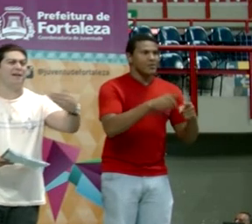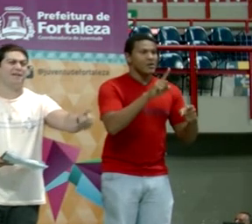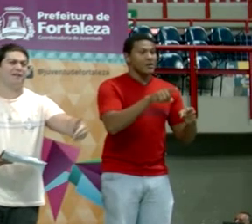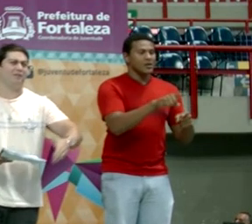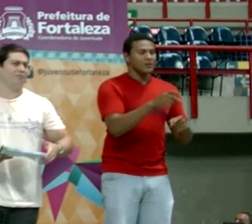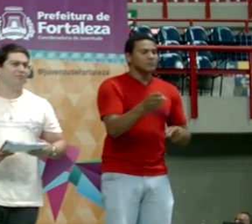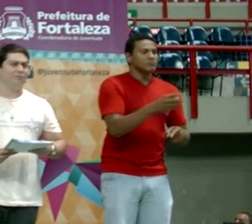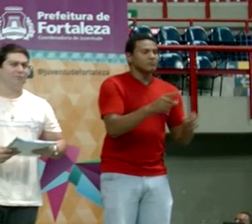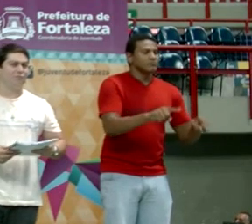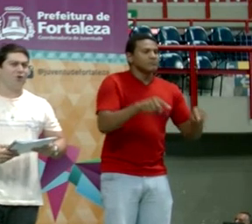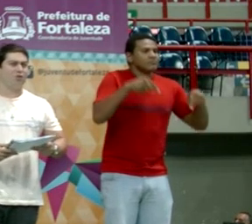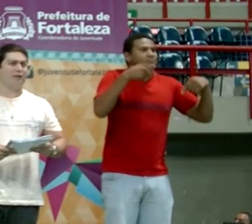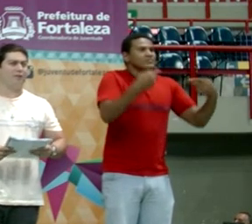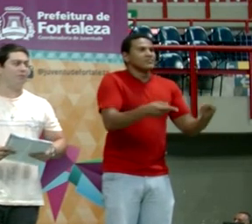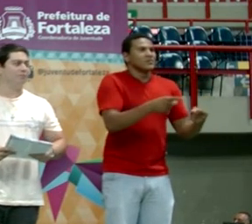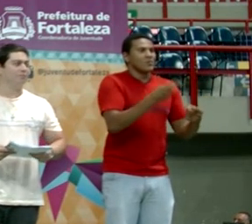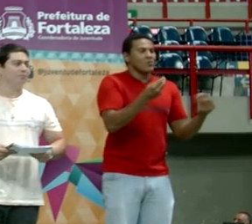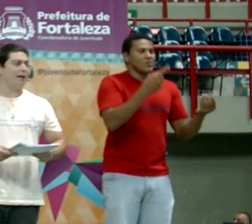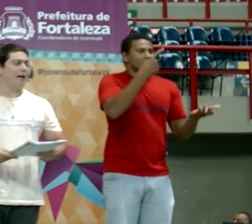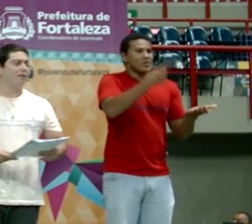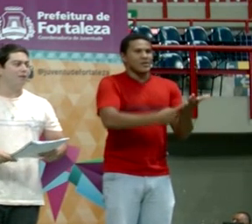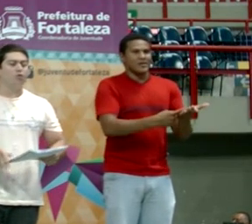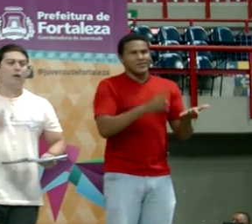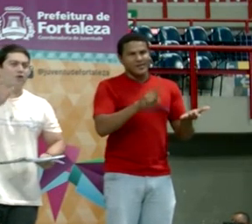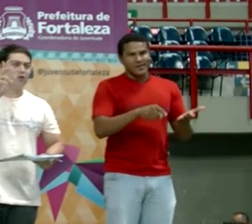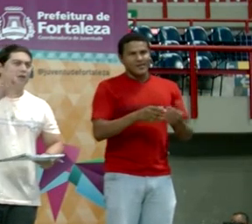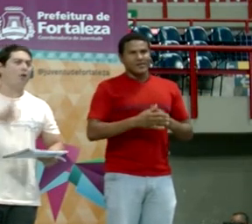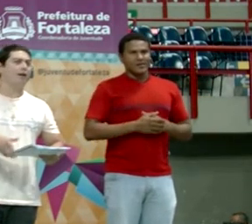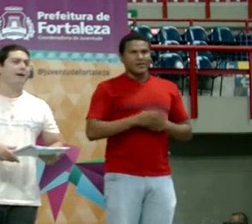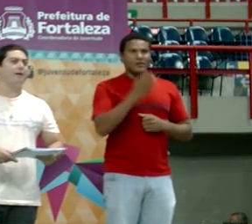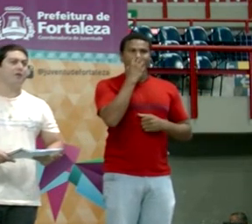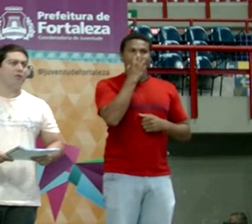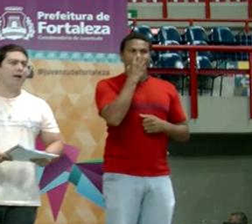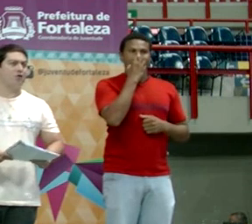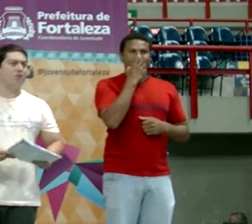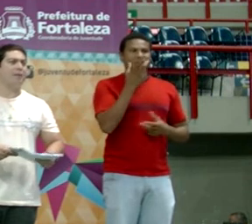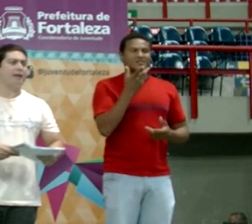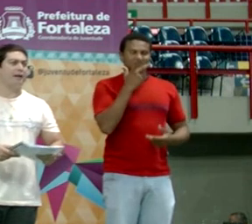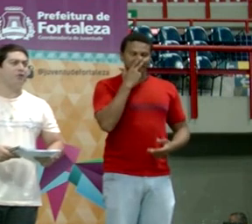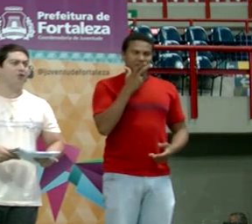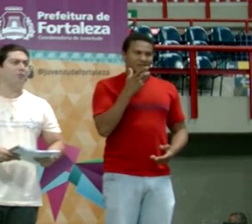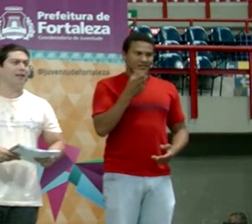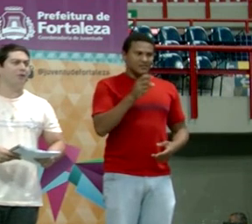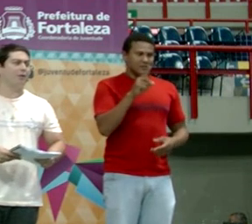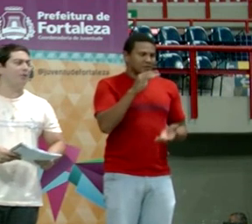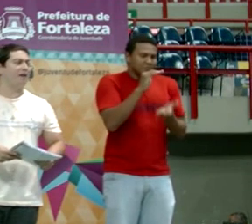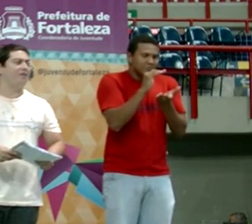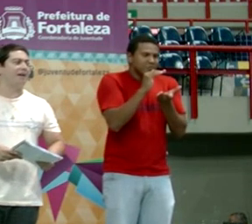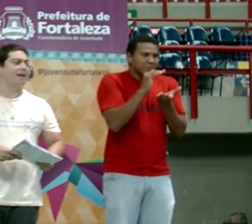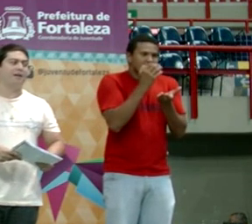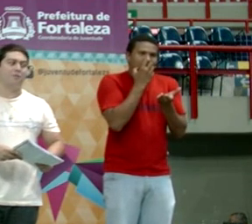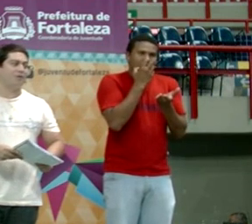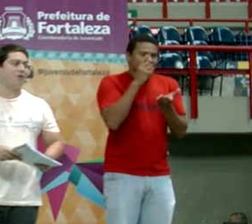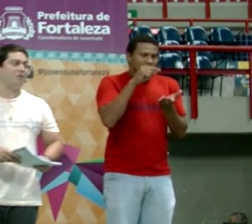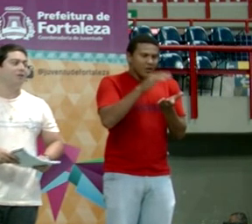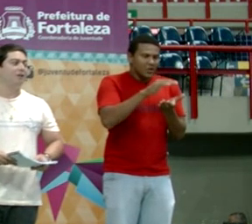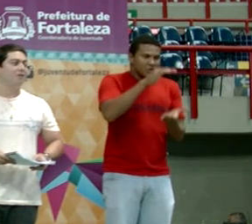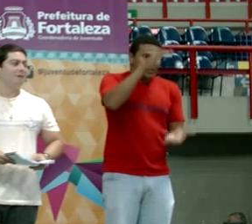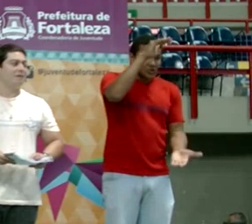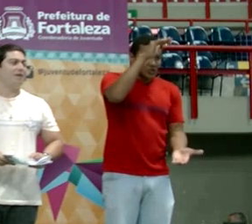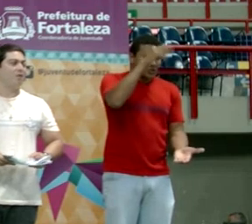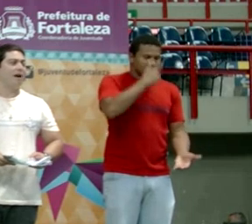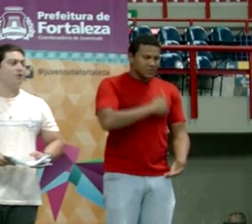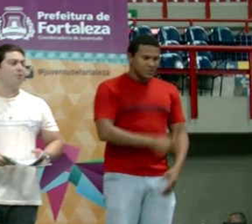nova renovação de contrato. Tá? O do cachorro tá colando mais não, viu? O cachorro pequeno, todo mundo adora. Depois que ele fica grande, o